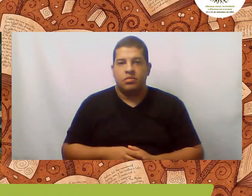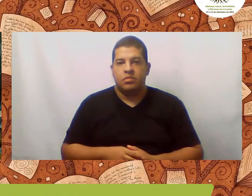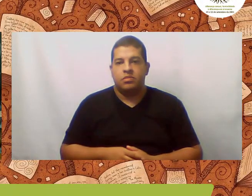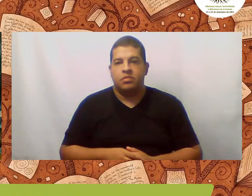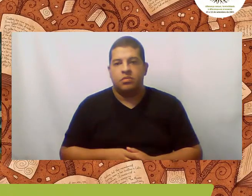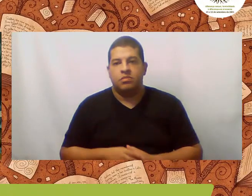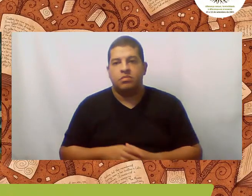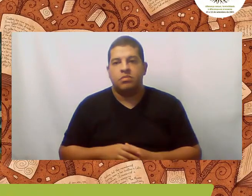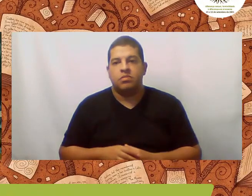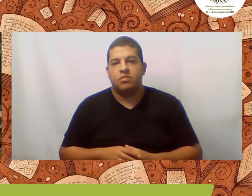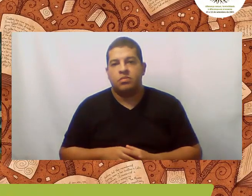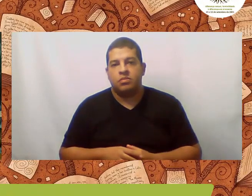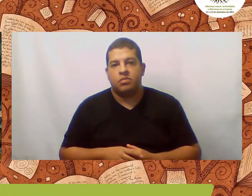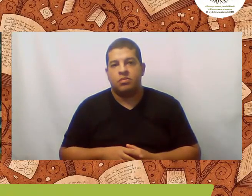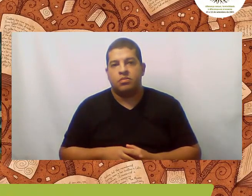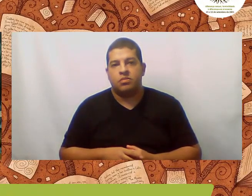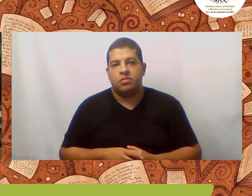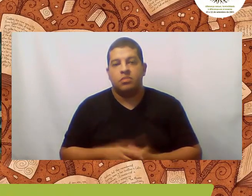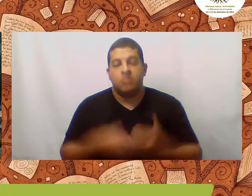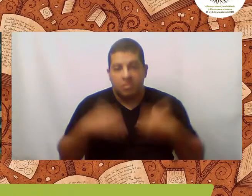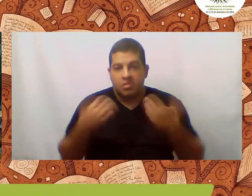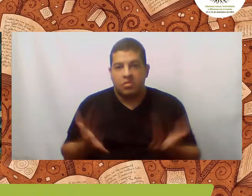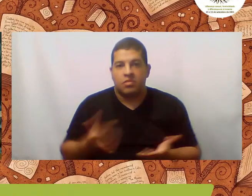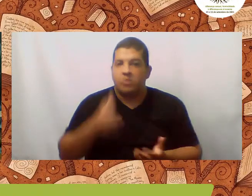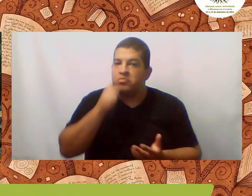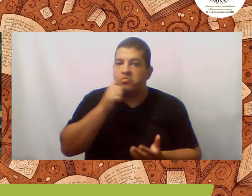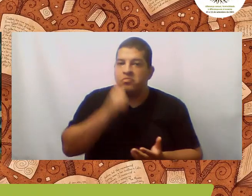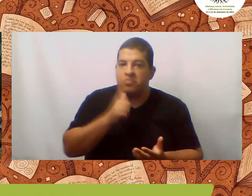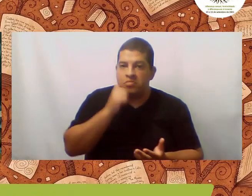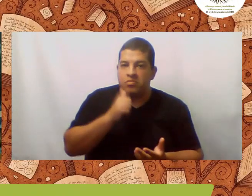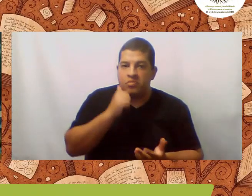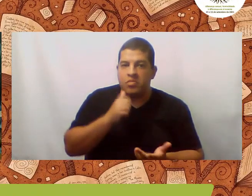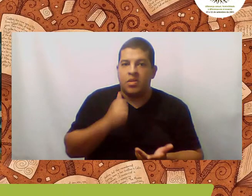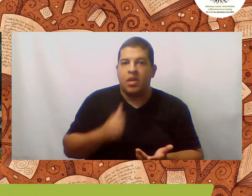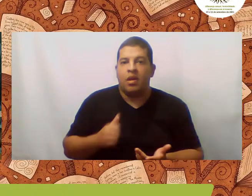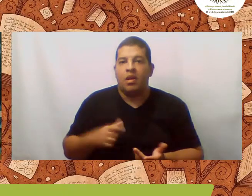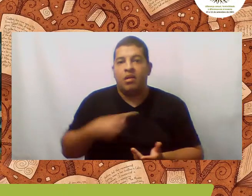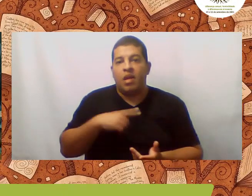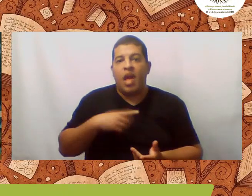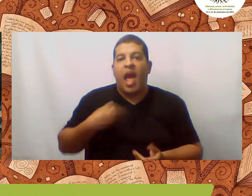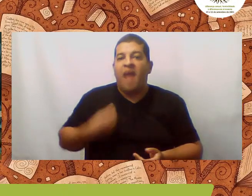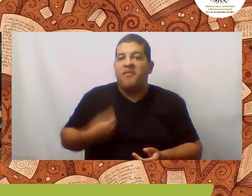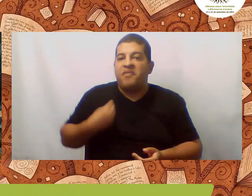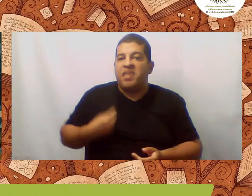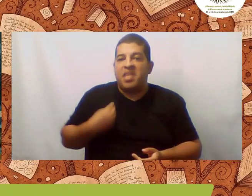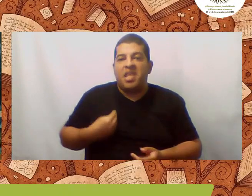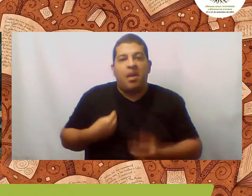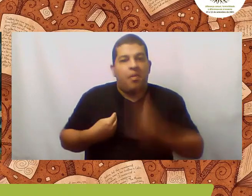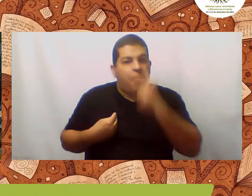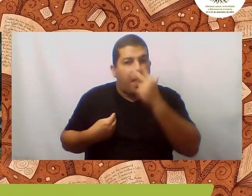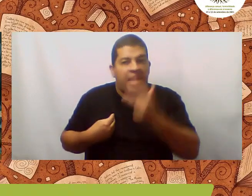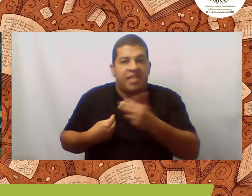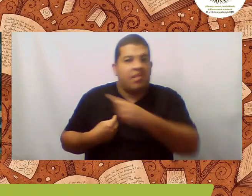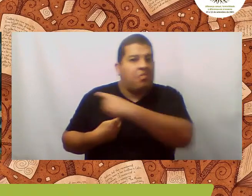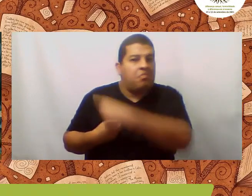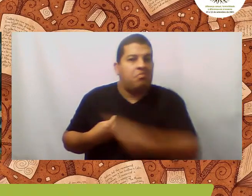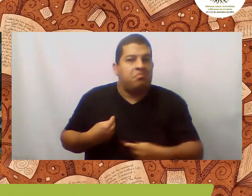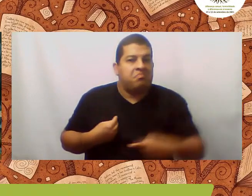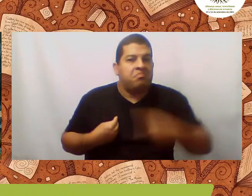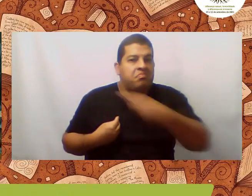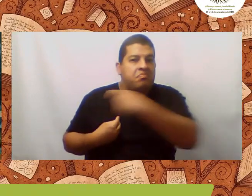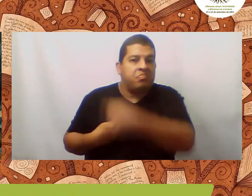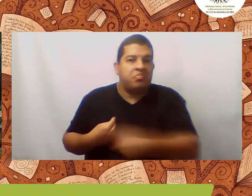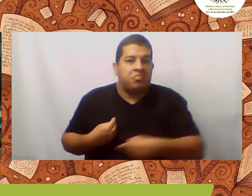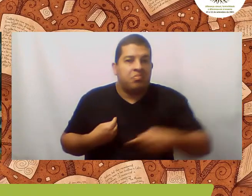que as mulheres tinham a sua vida aniquilada, além de cortarem o seu clitóris,